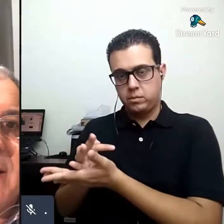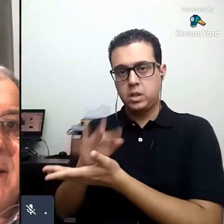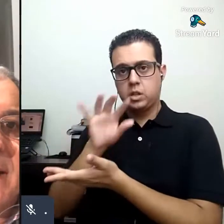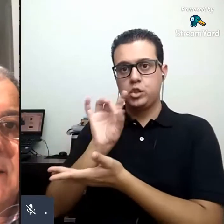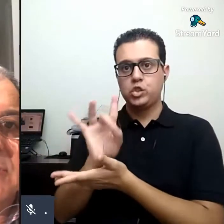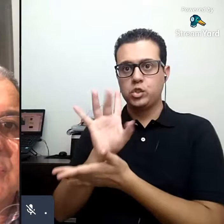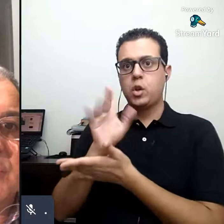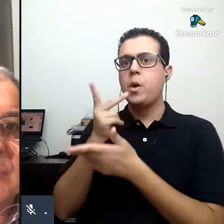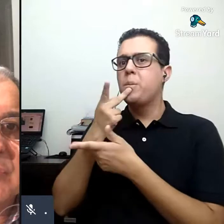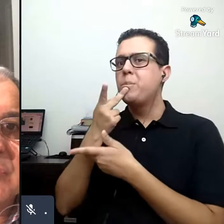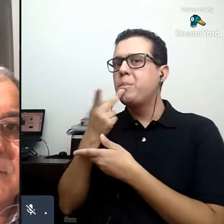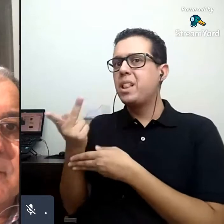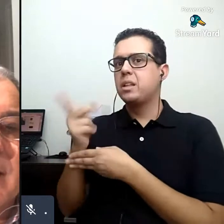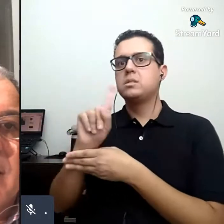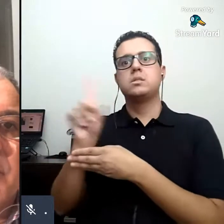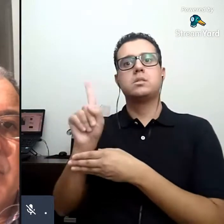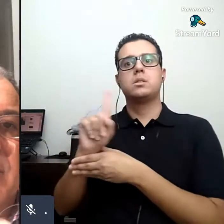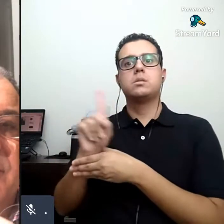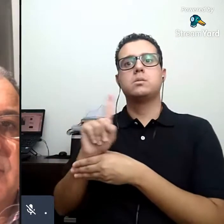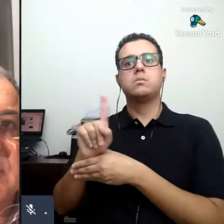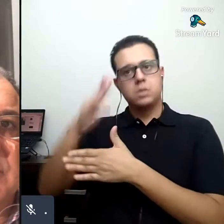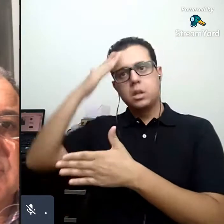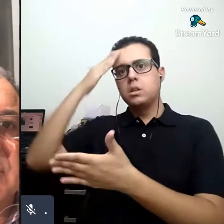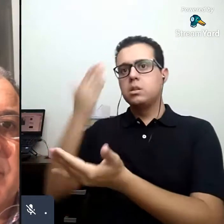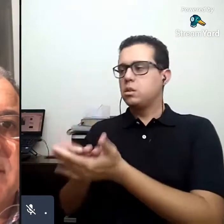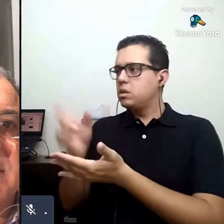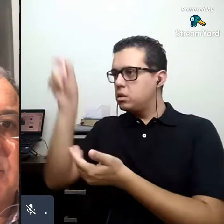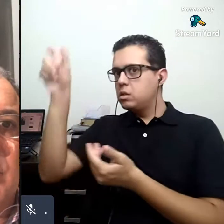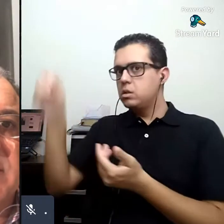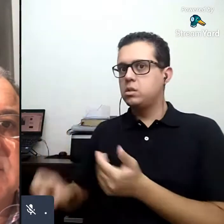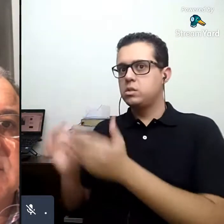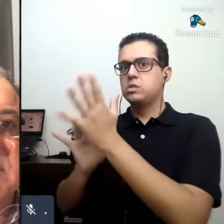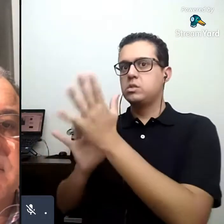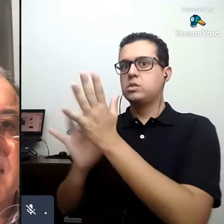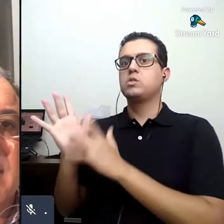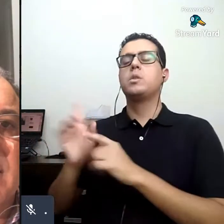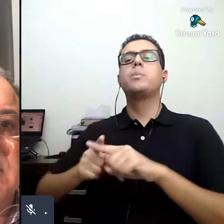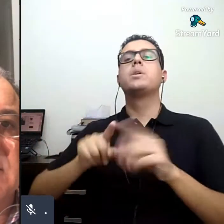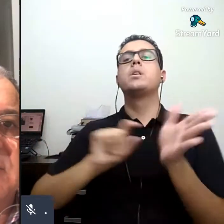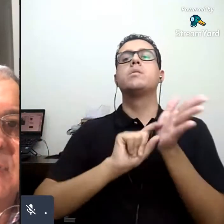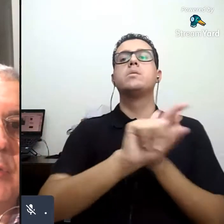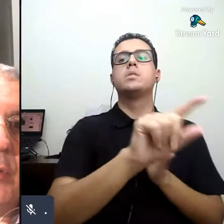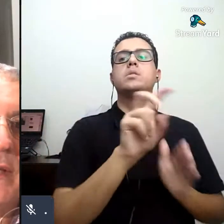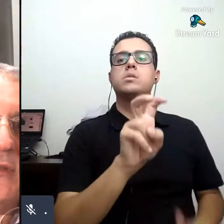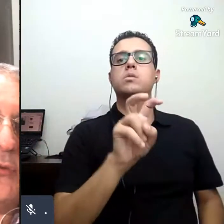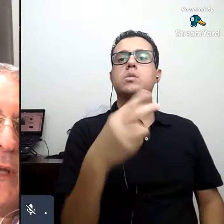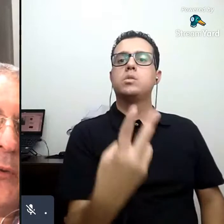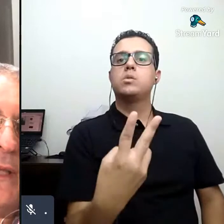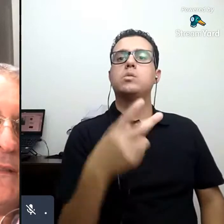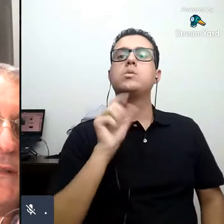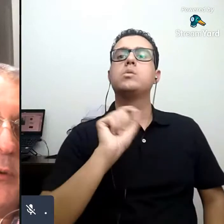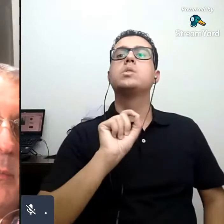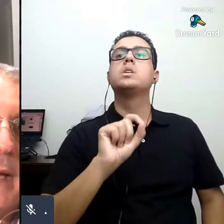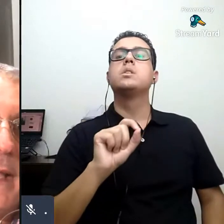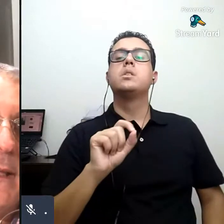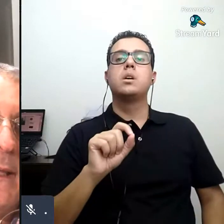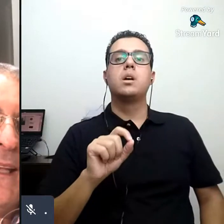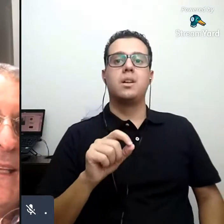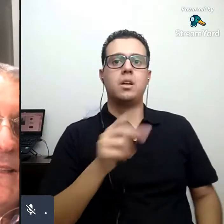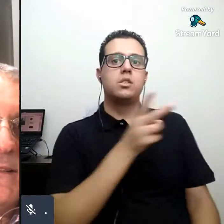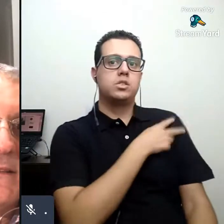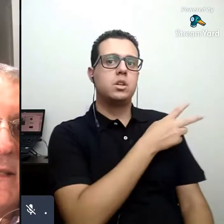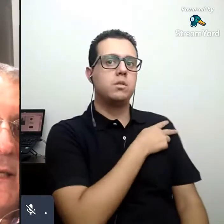de quem era Jesus. Porque no versículo 52, ele diz, com isto reconheceu o